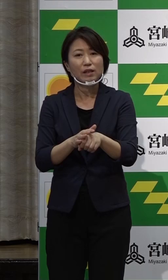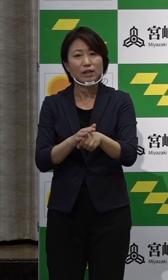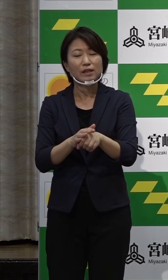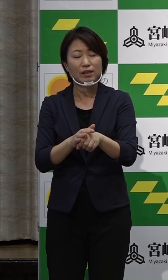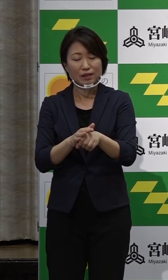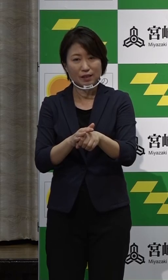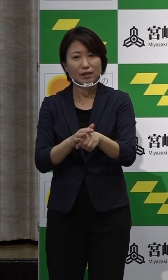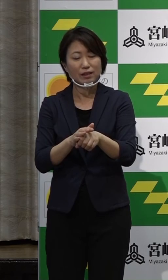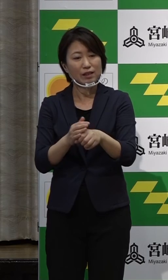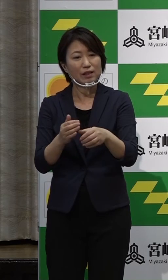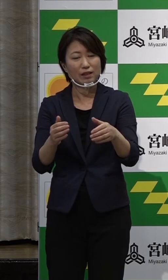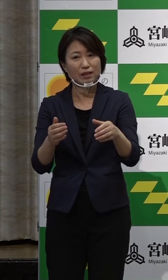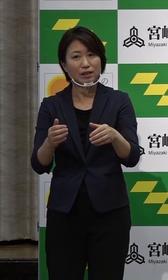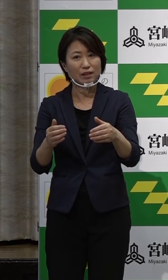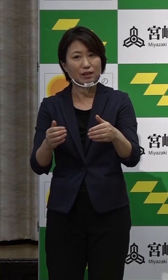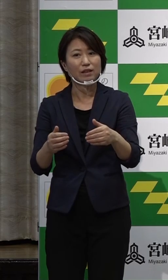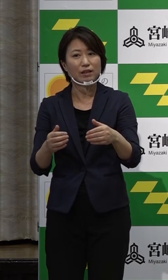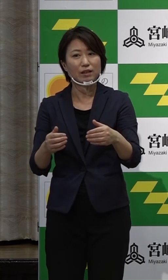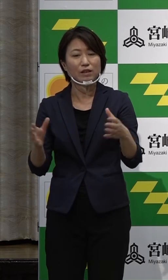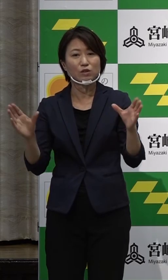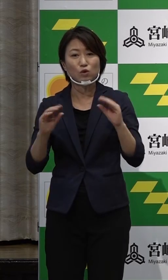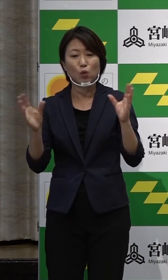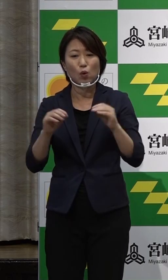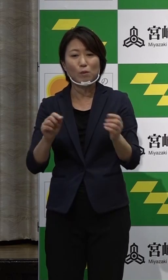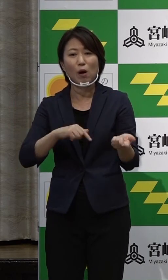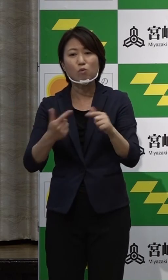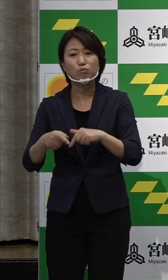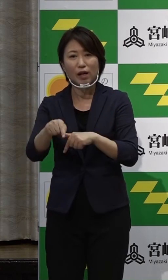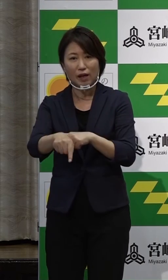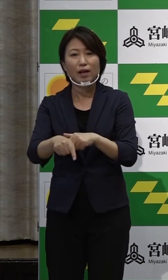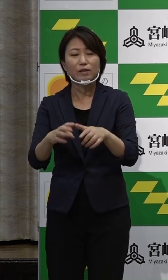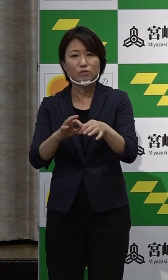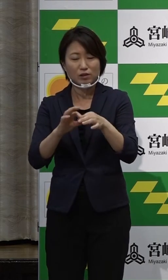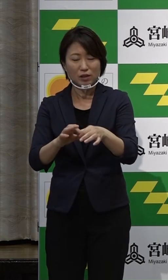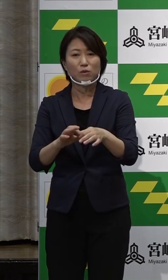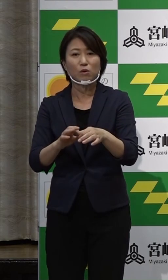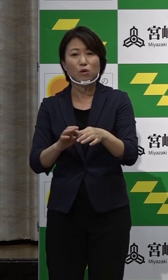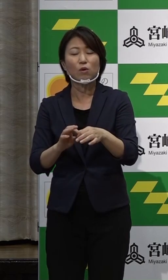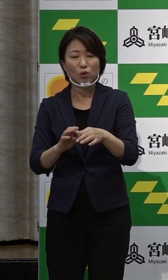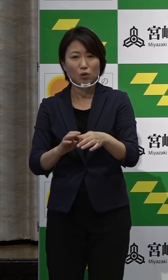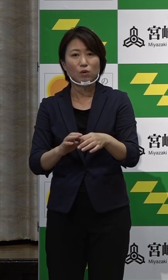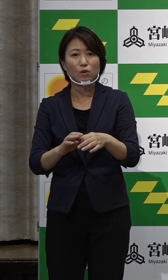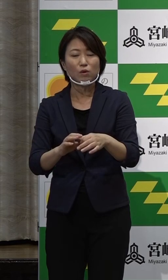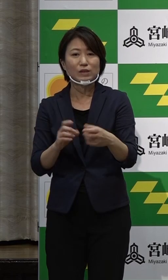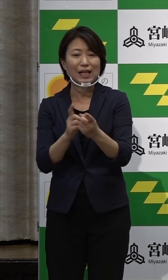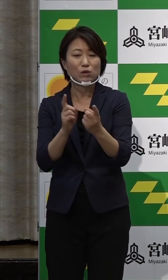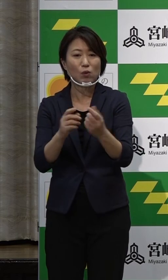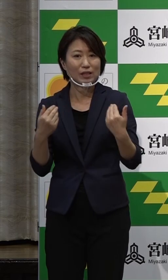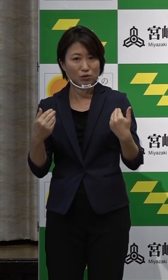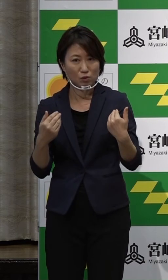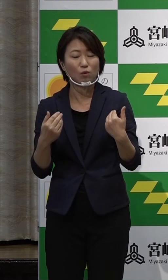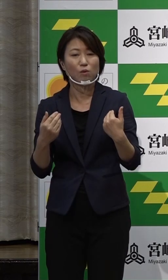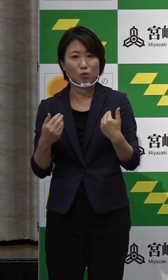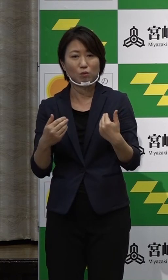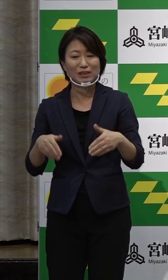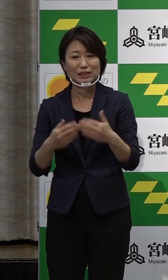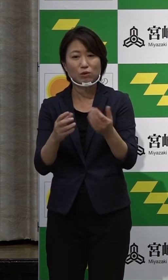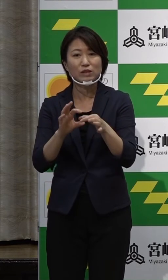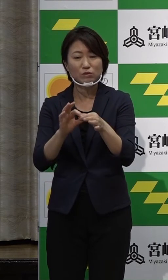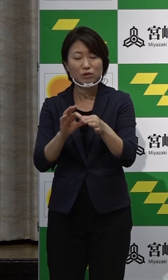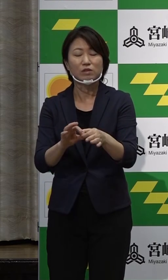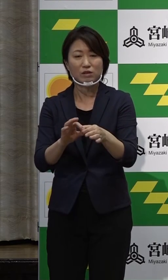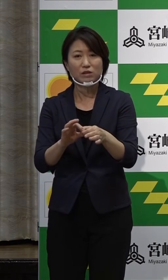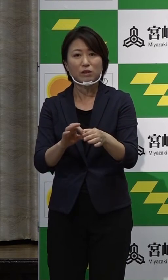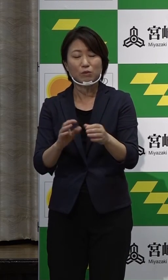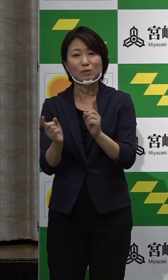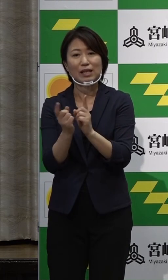います。再発というのはその情報の遅れという意味ですね。それからもちろん事故のないように今後どういうふうに対応するかを確認することも重要なポイントである